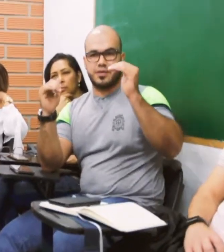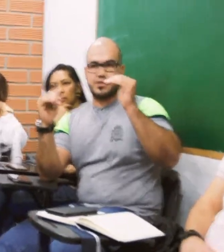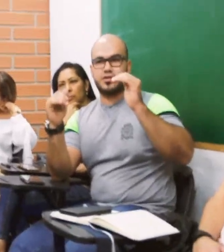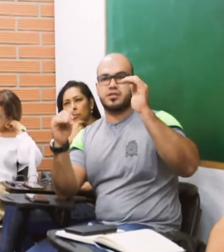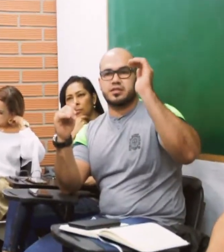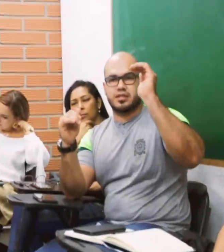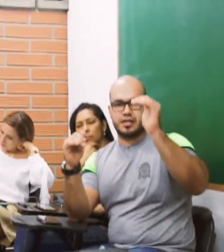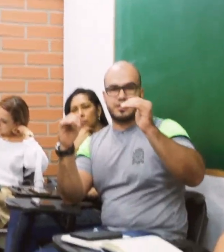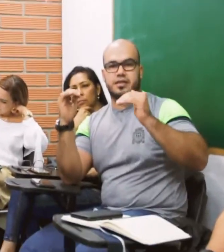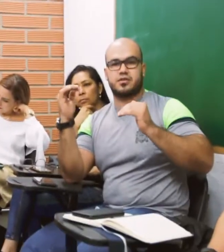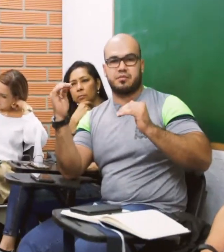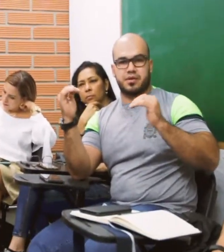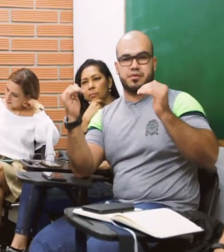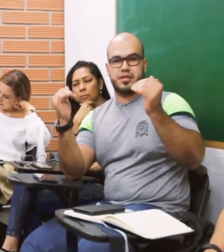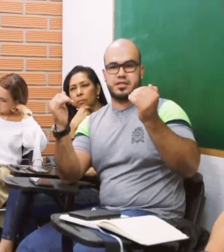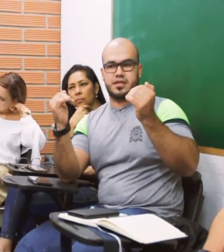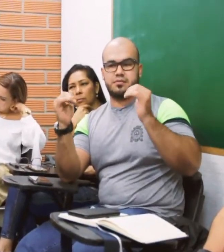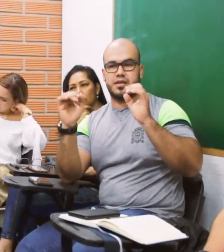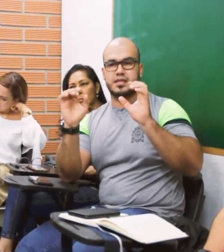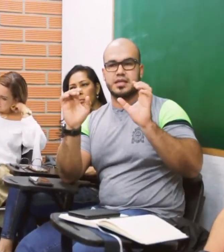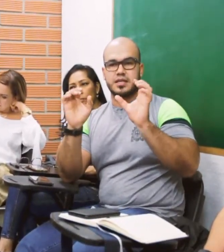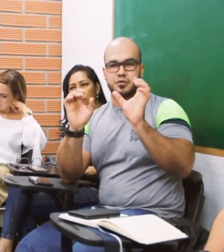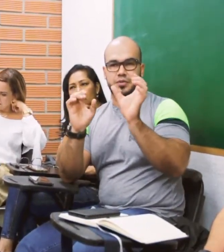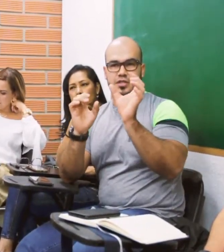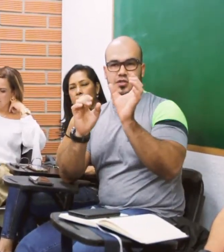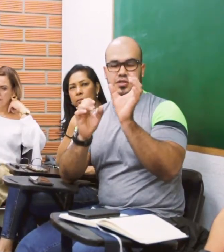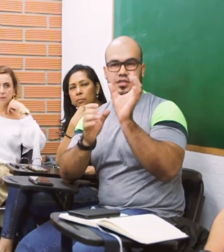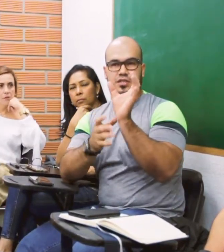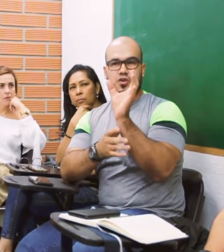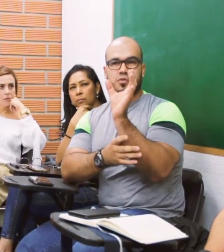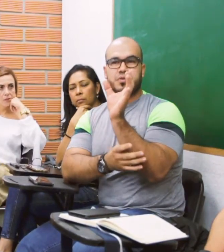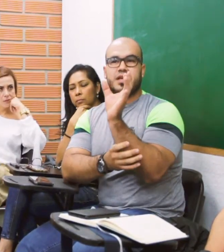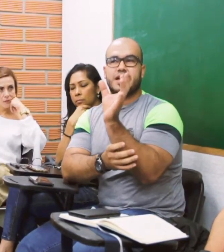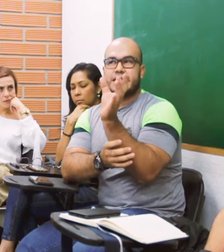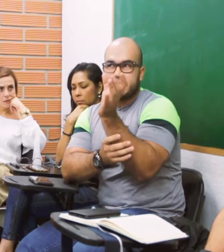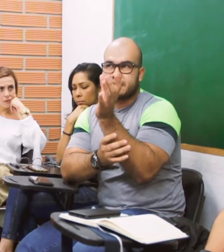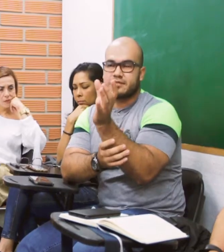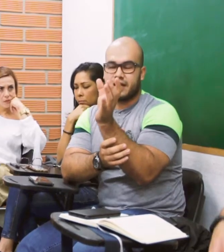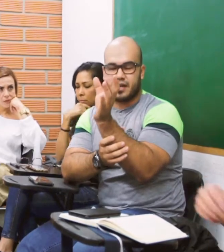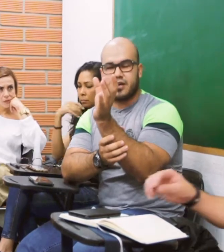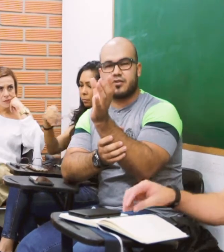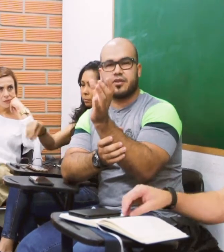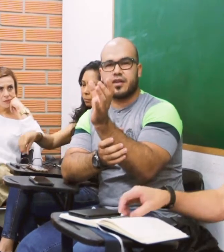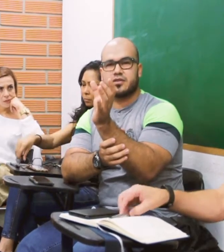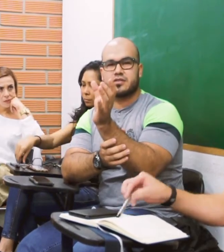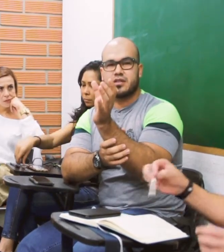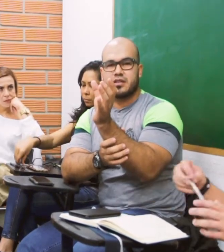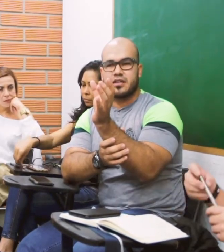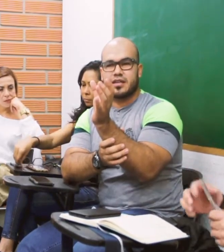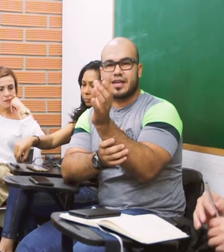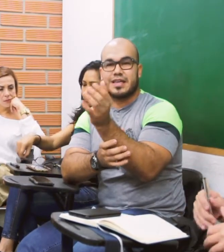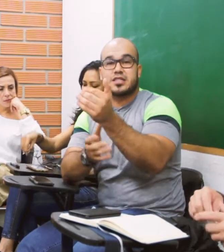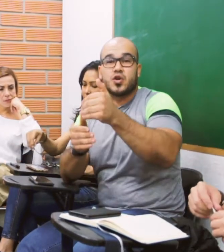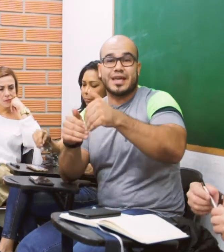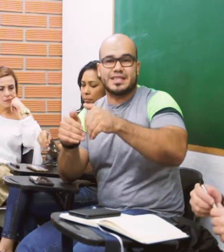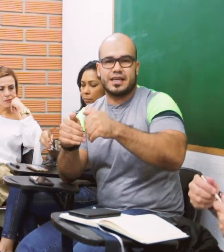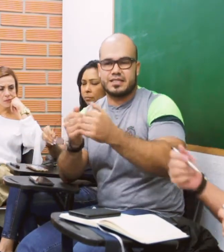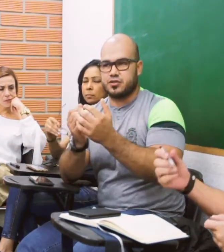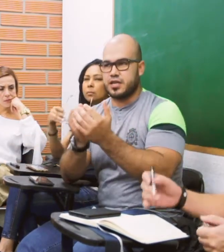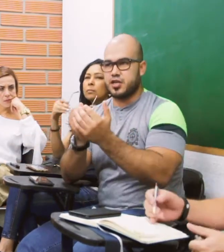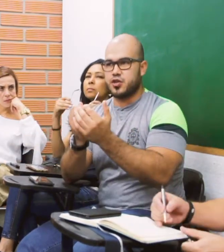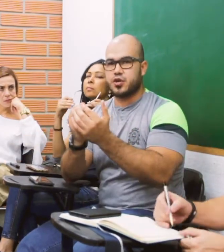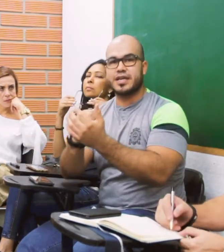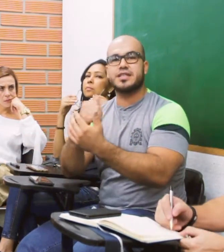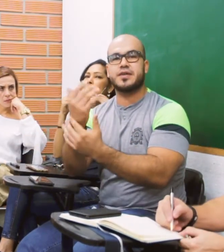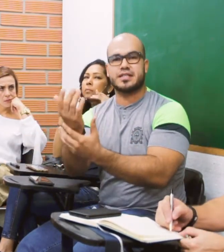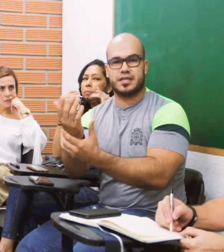cada dimensión, desde el acceso, la permanencia y demás, pues entonces como mirar de cada uno de ellos qué es lo que se hace, o